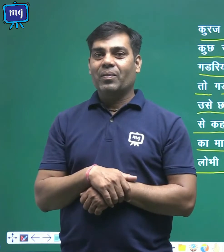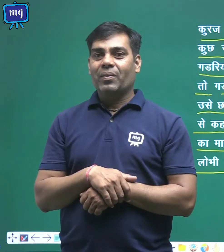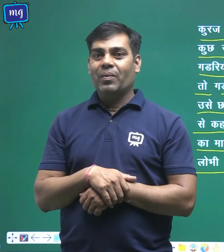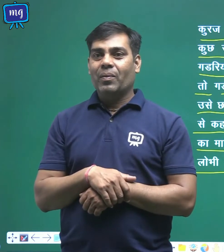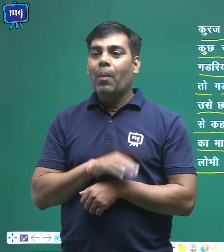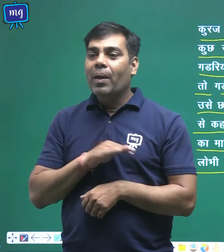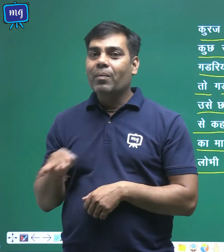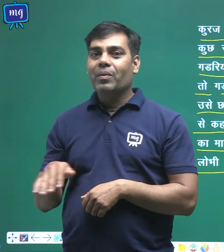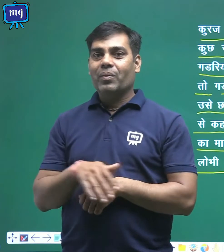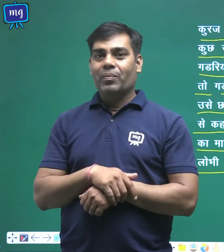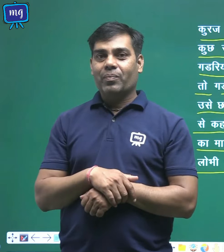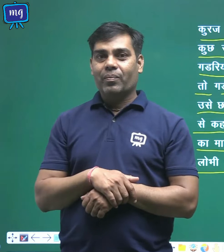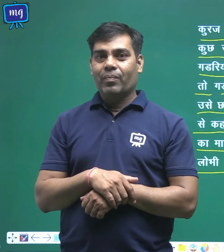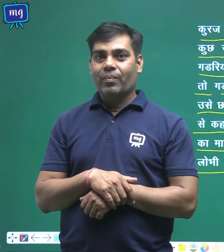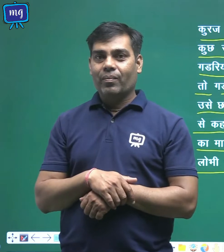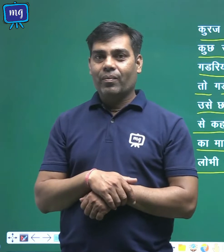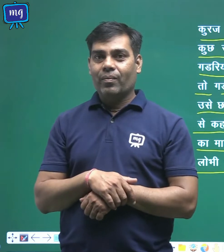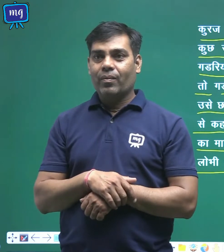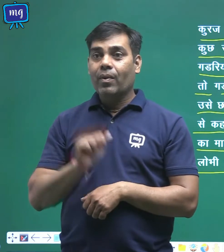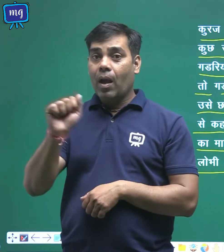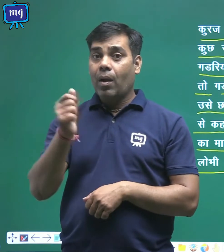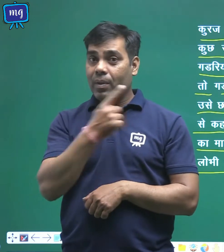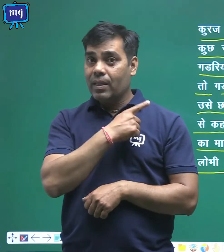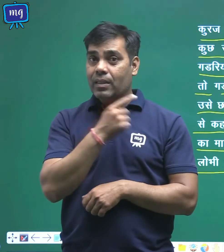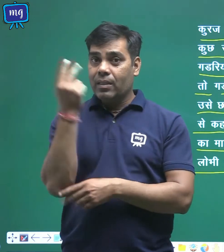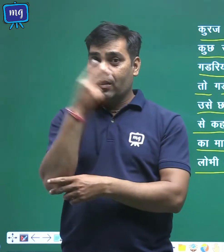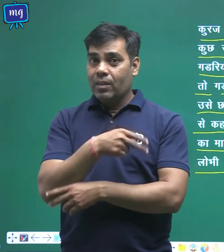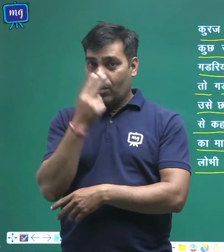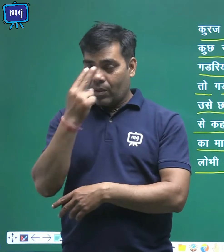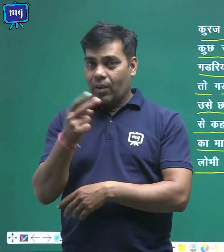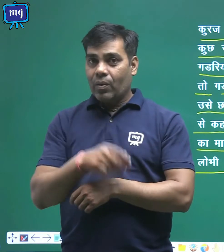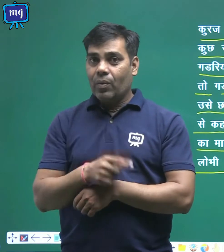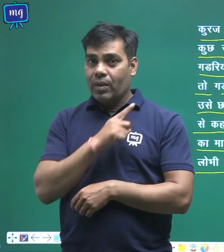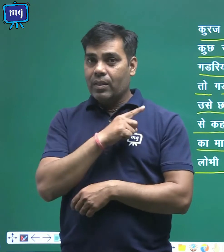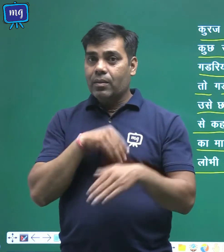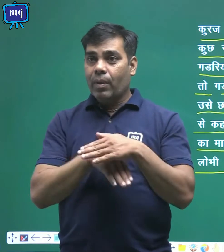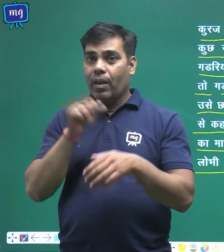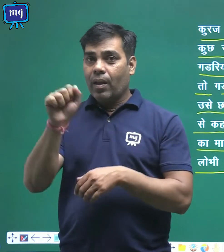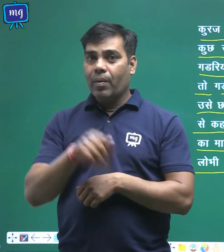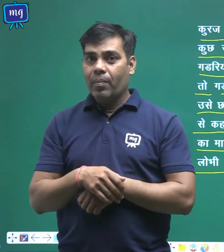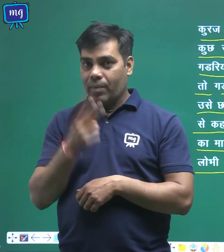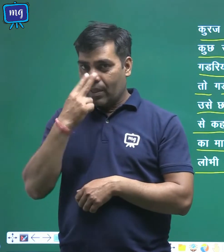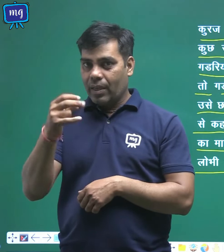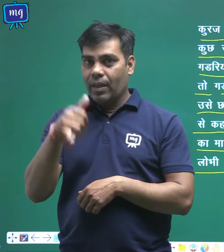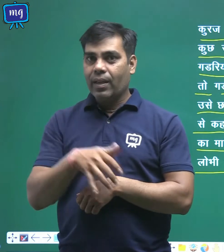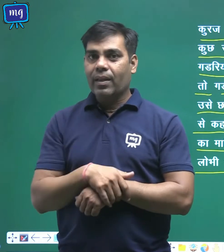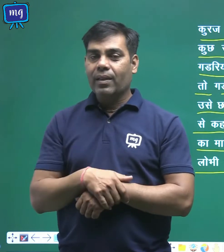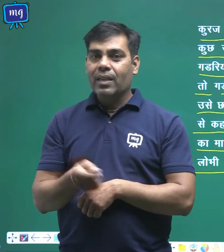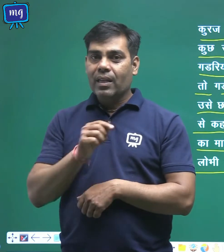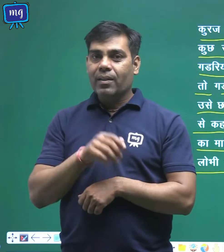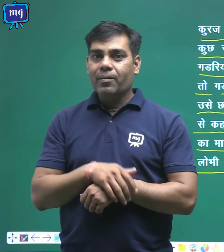प्यारे बच्चों, आप इस चित्र को देखो। इसमें आप देख रहे हैं